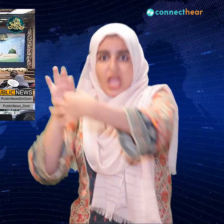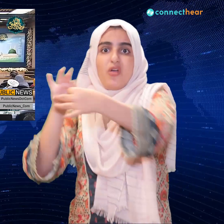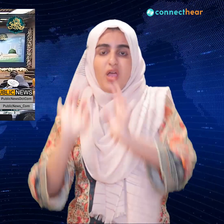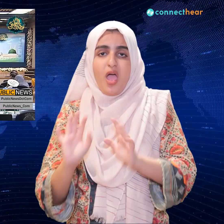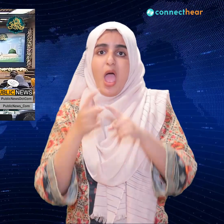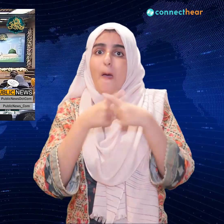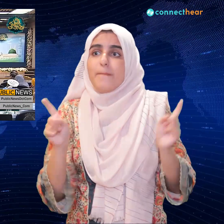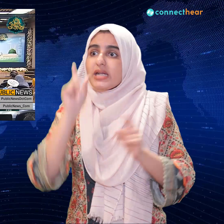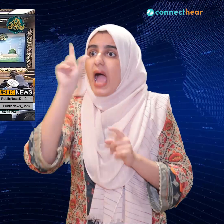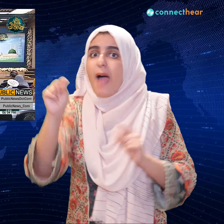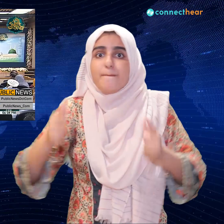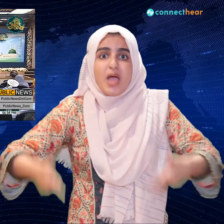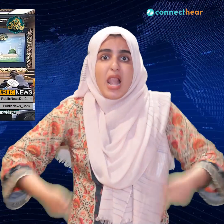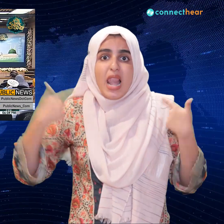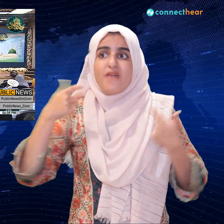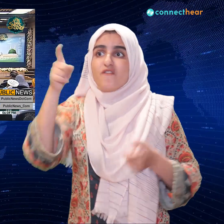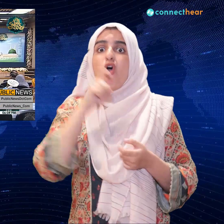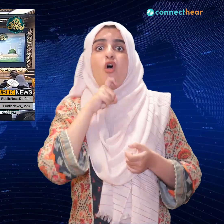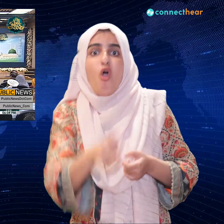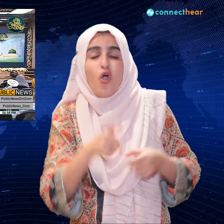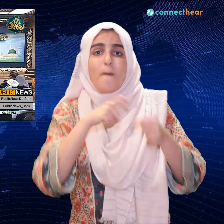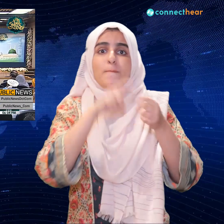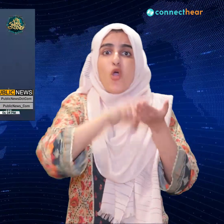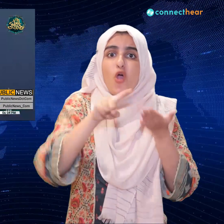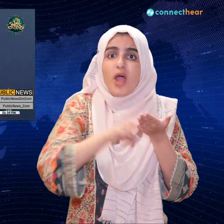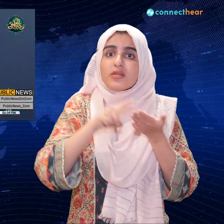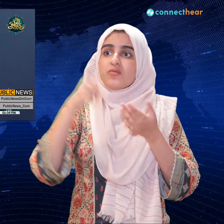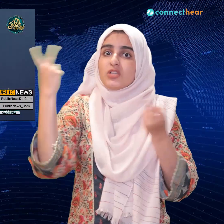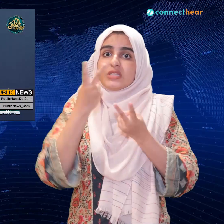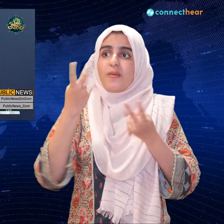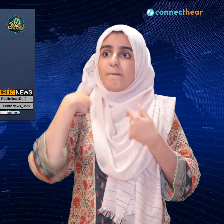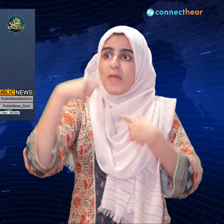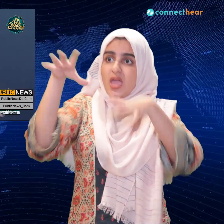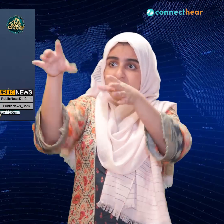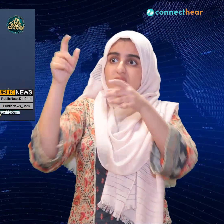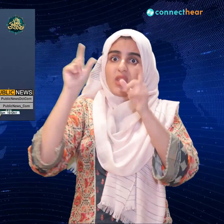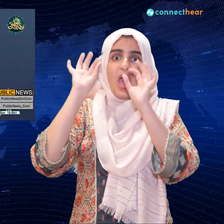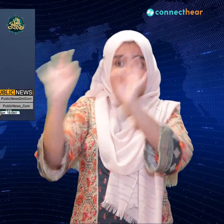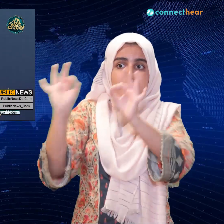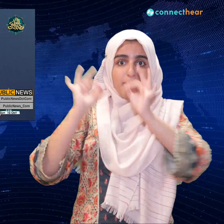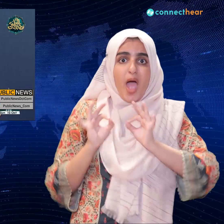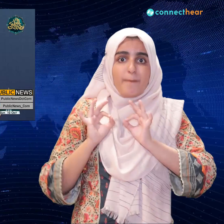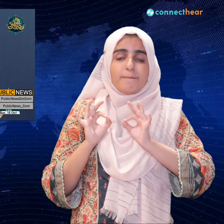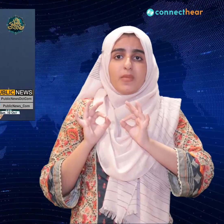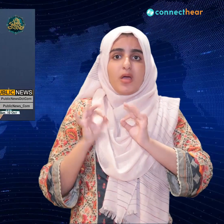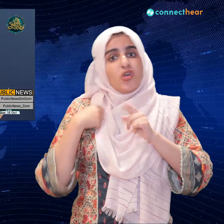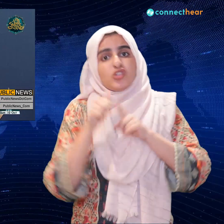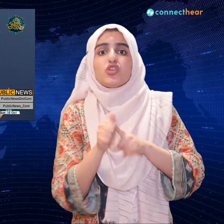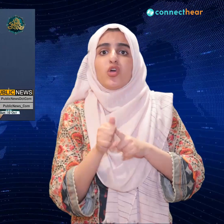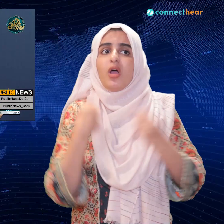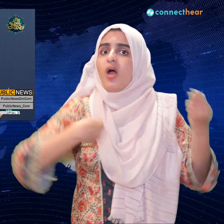کی جو حکم ہے قرآن میں کہ ان کی سنت اپنی زندگی کے اوپر لاگو کرو، وہ تو کریں. وہ کر نہیں رہے ہم.